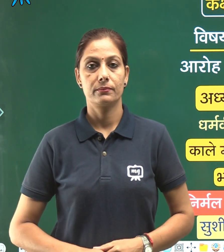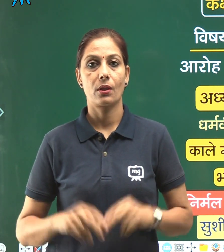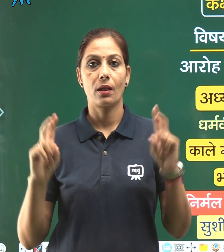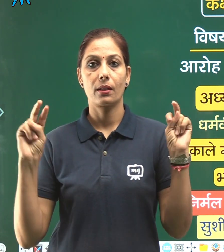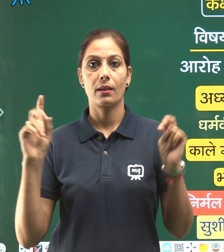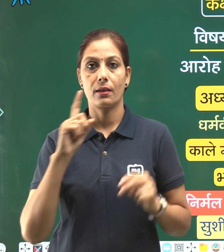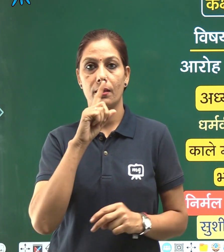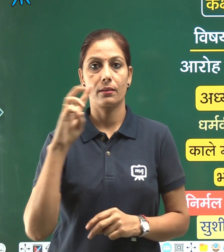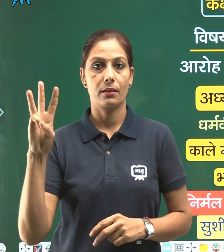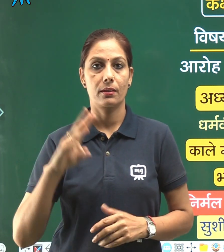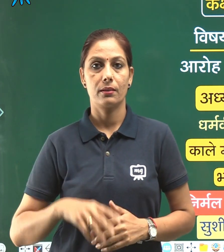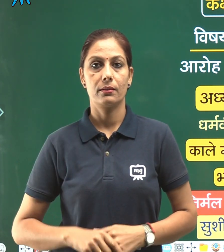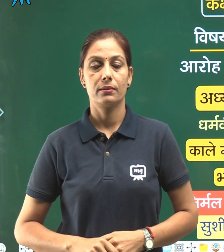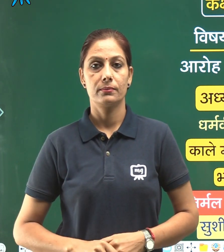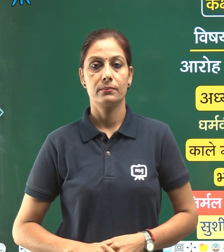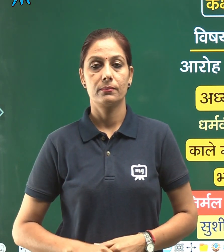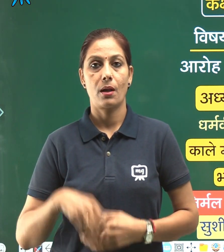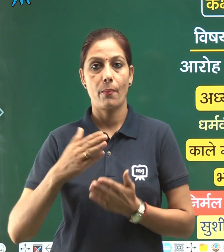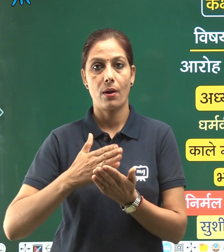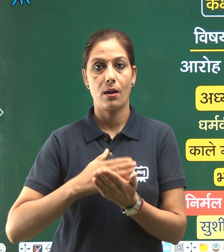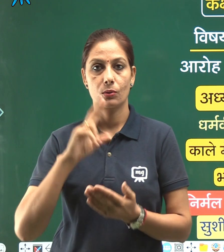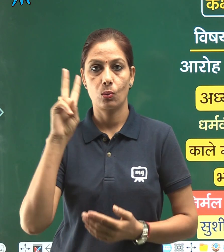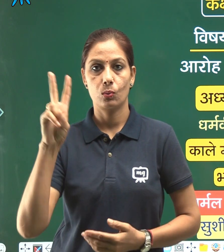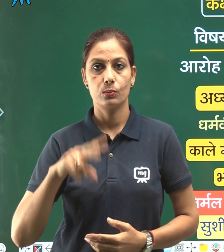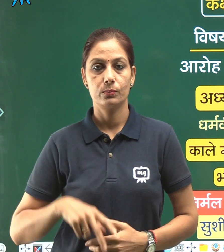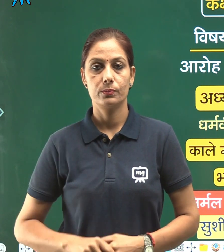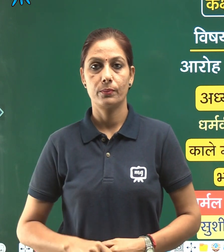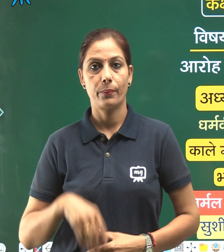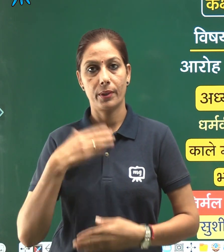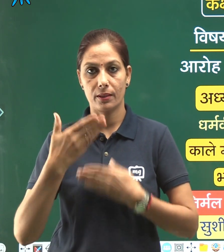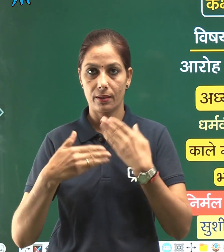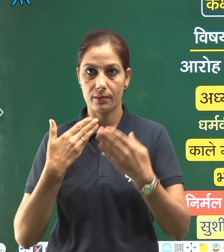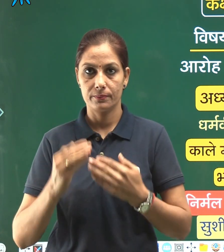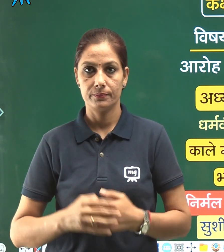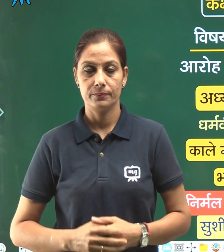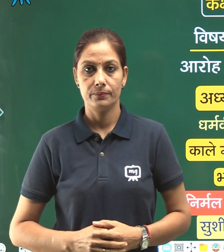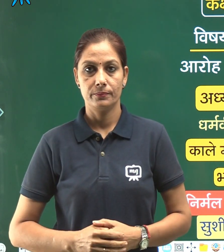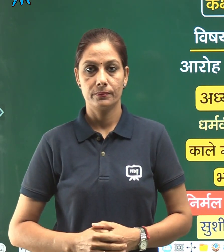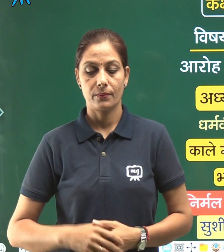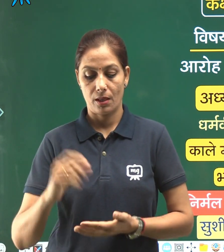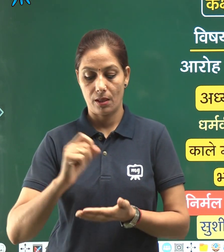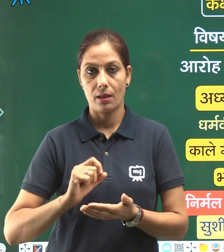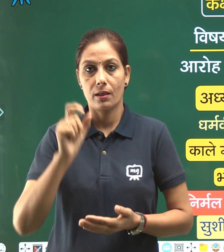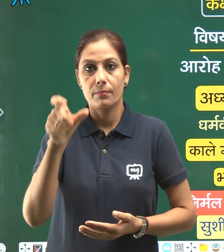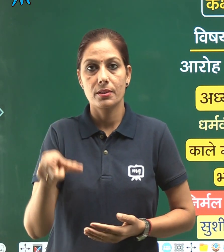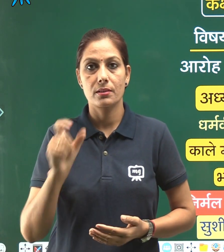अध्याय 13 का भाग 2 पढ़ेंगे। लेखक